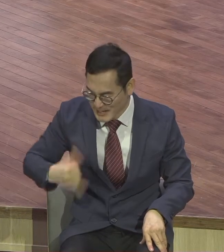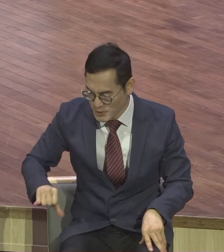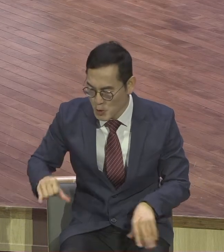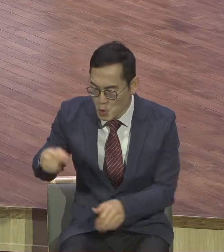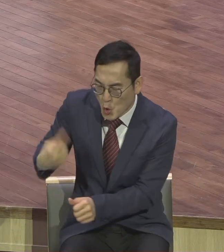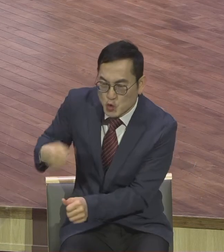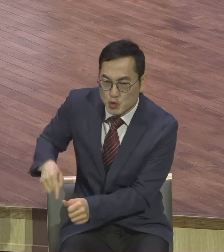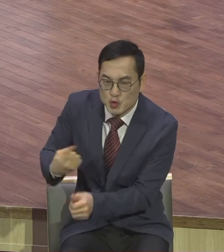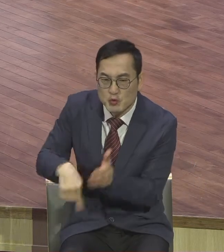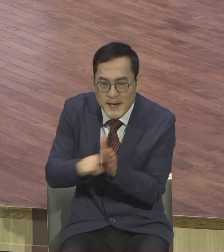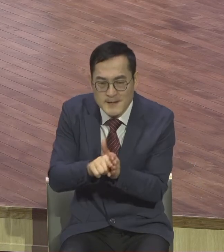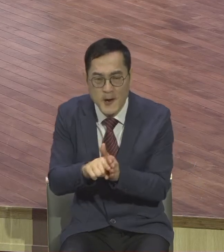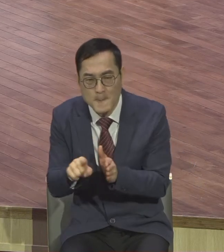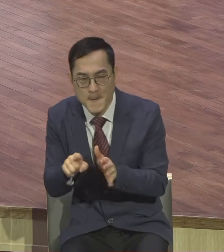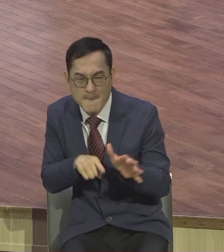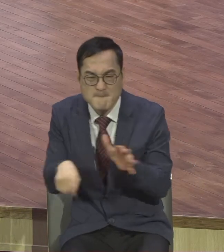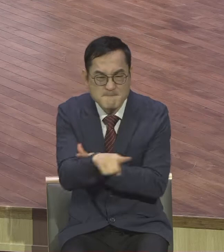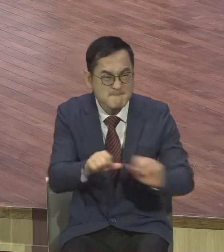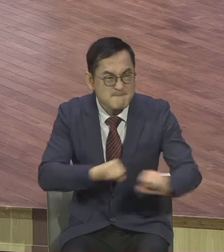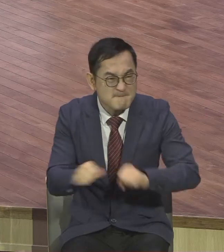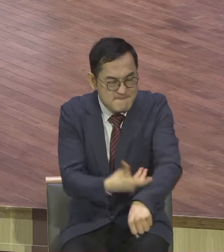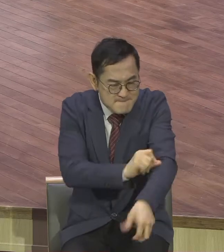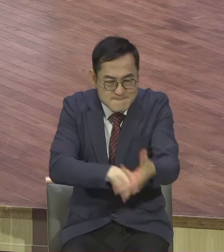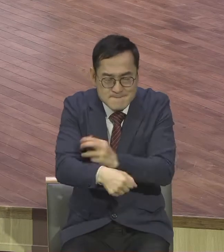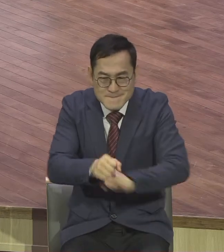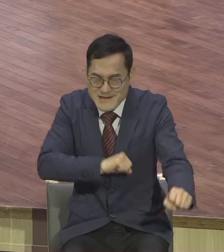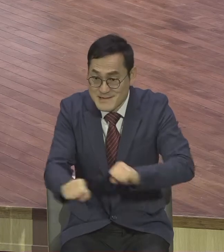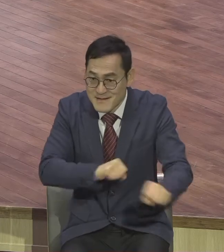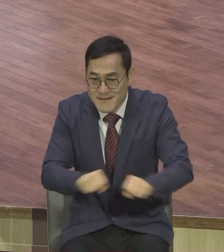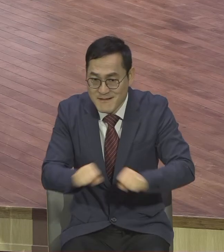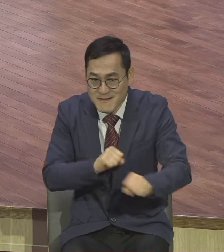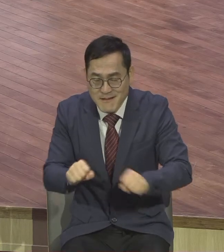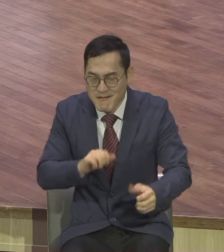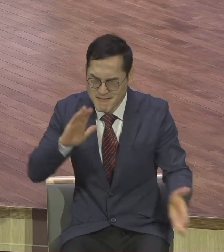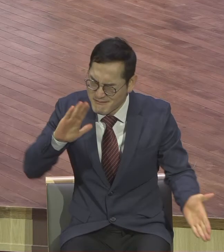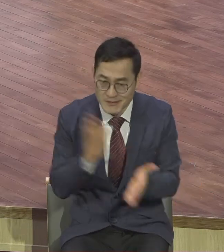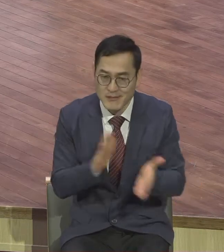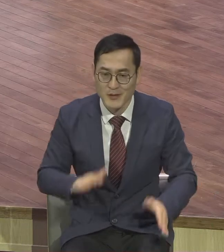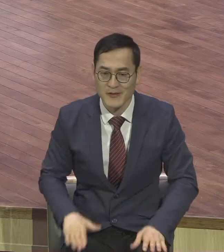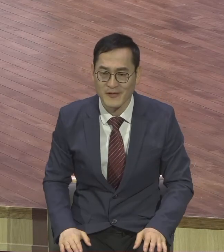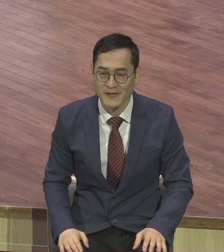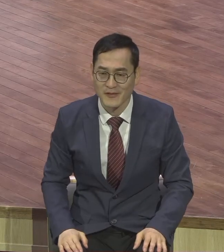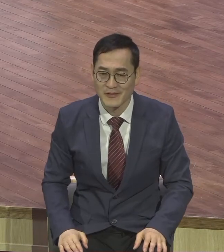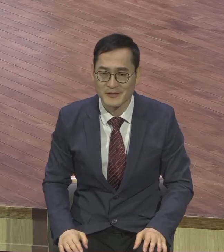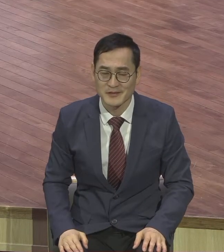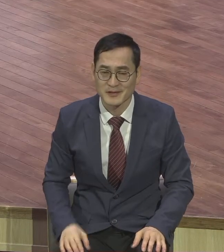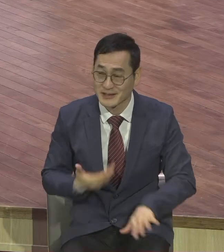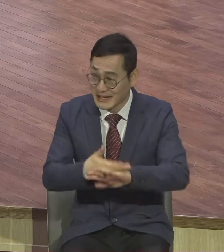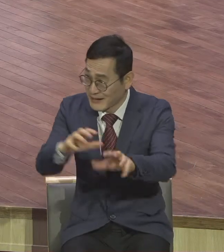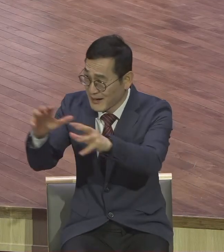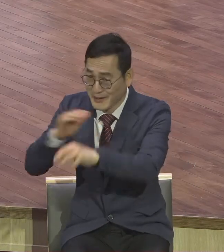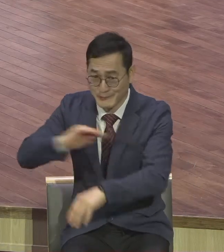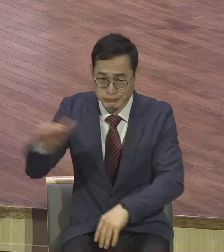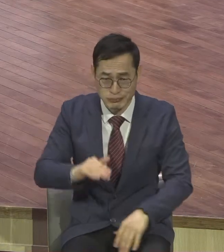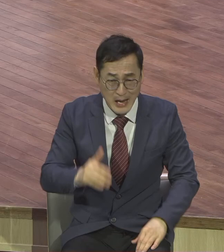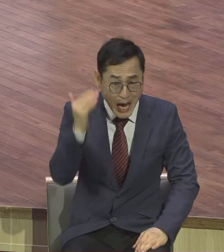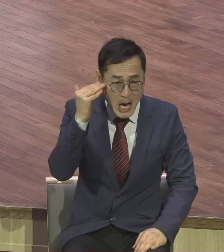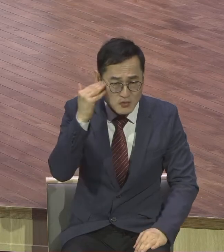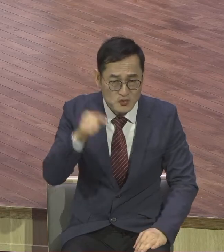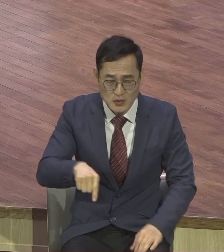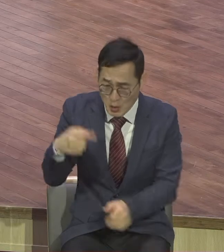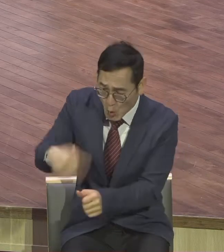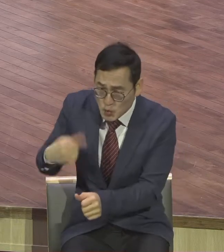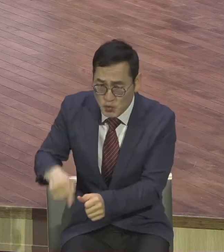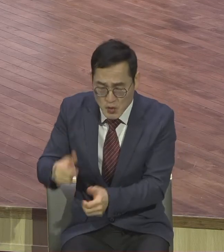있어서는 세계에서 둘째 가람스럽지요. 그 정도로 자녀 교육에 대한 열성이